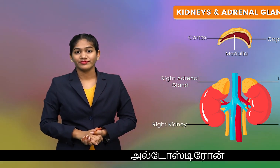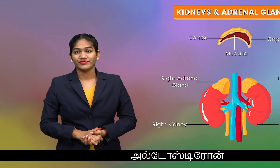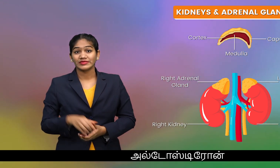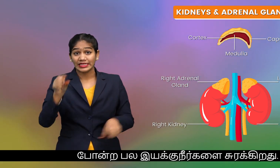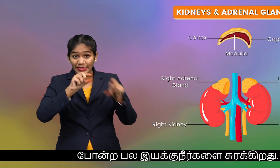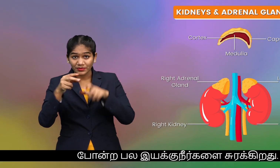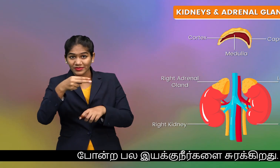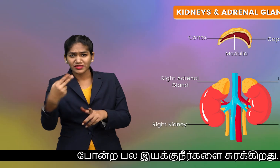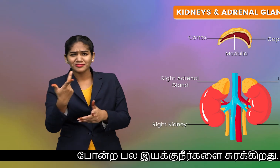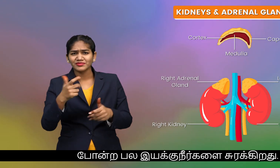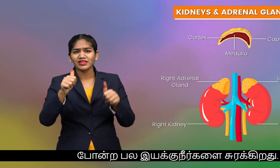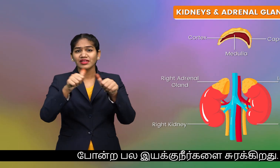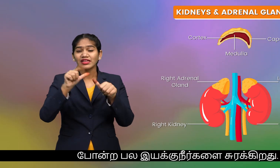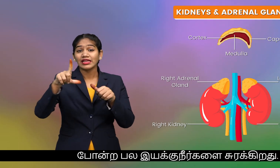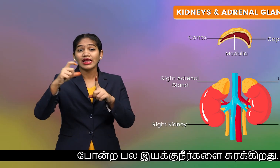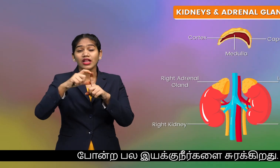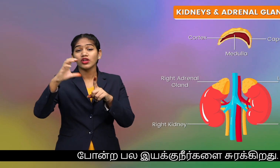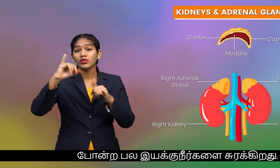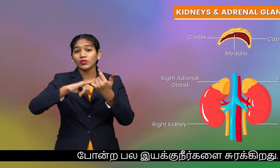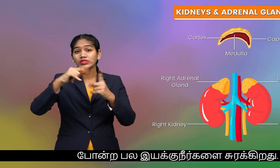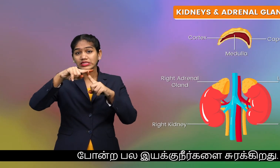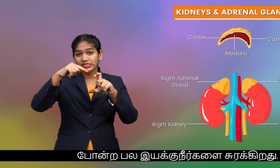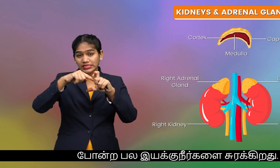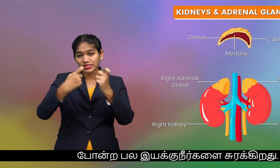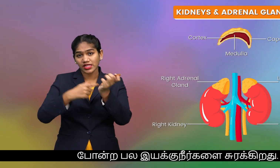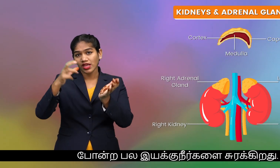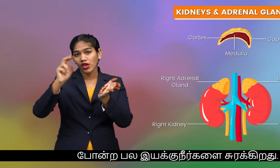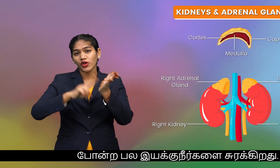அல்டோஸ்டரோன் போன்ற பல இயக்குநீர்களை சுரக்கிறது.